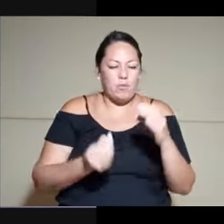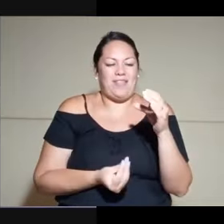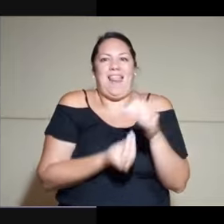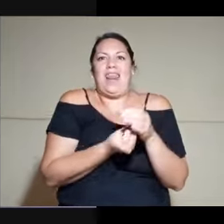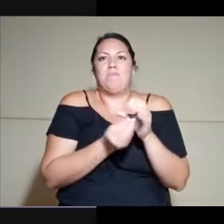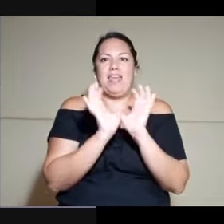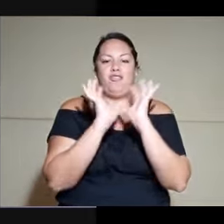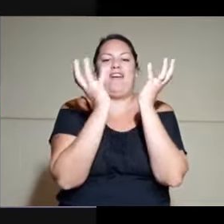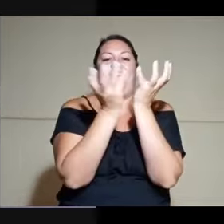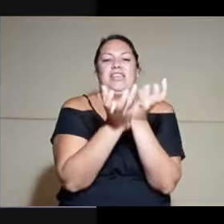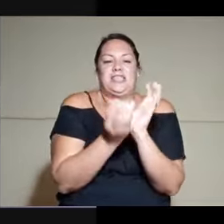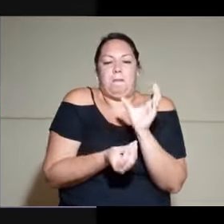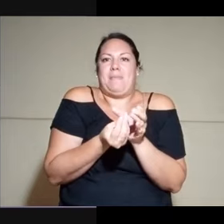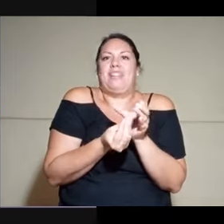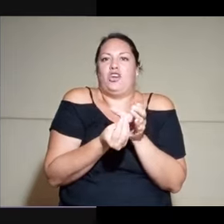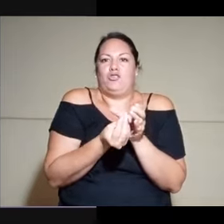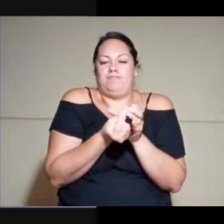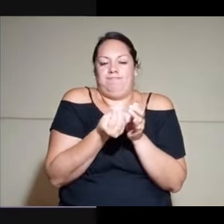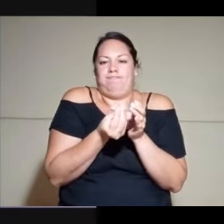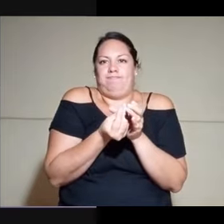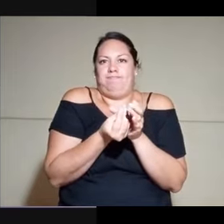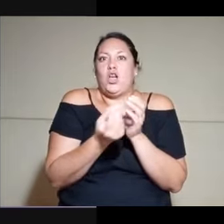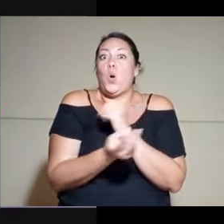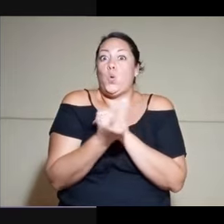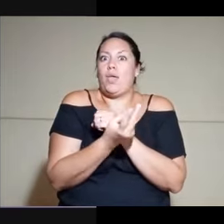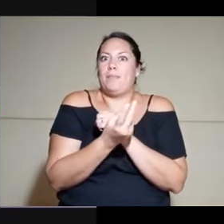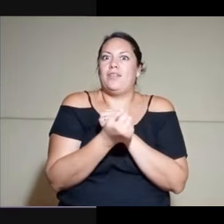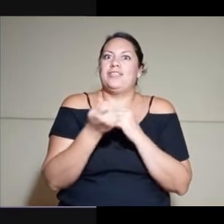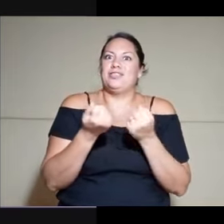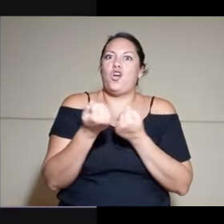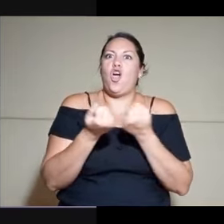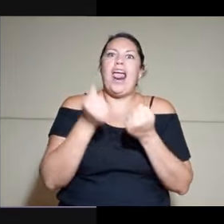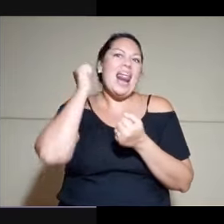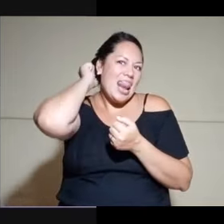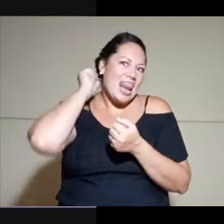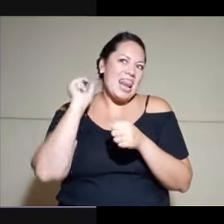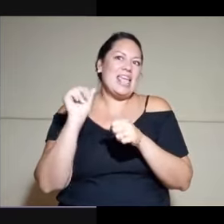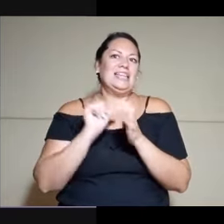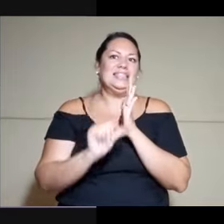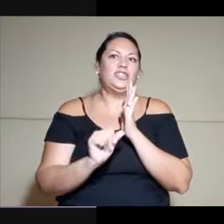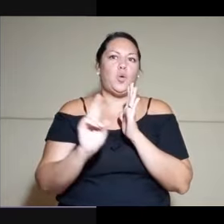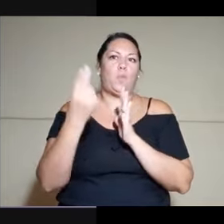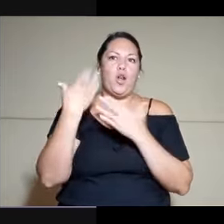muy vulnerable, pero es una zona que está bien protegida porque está bien en el medio de todo.